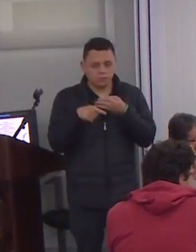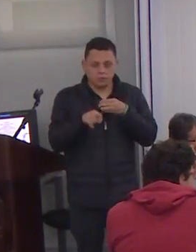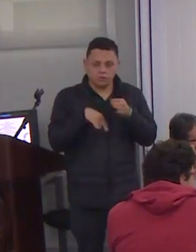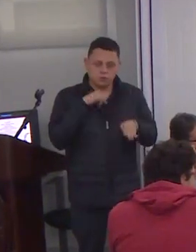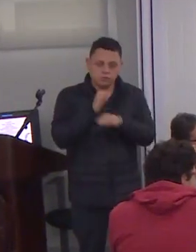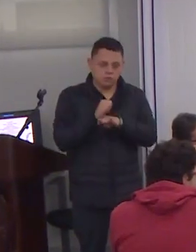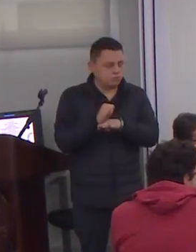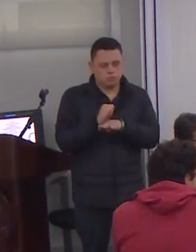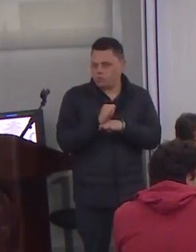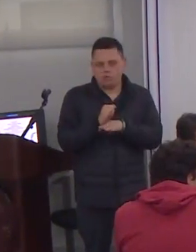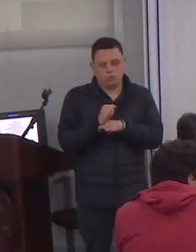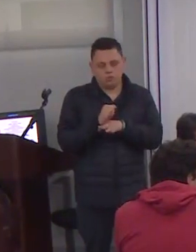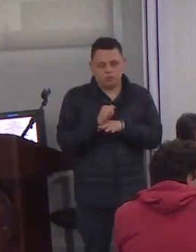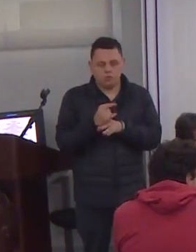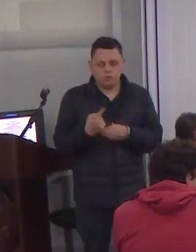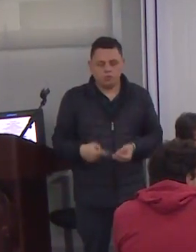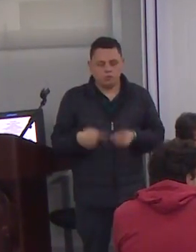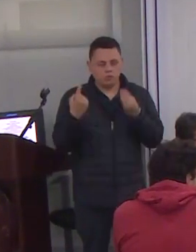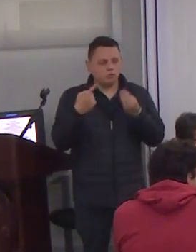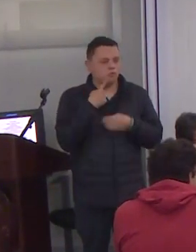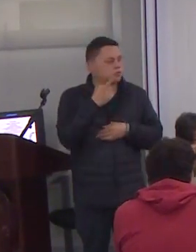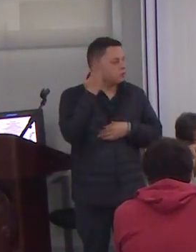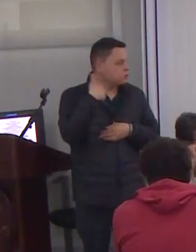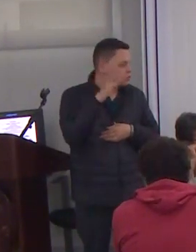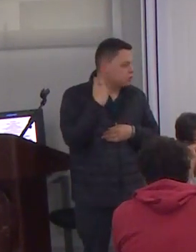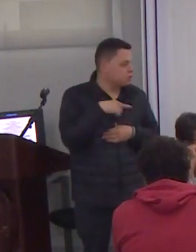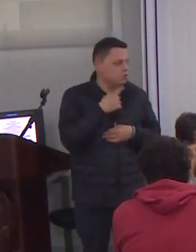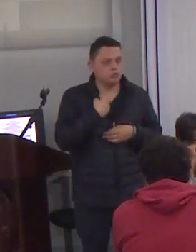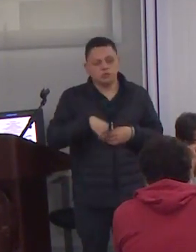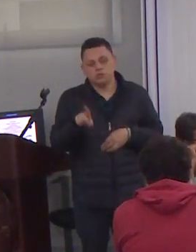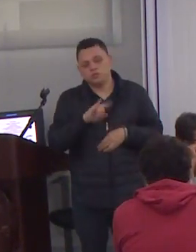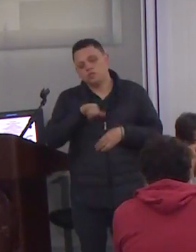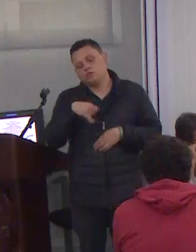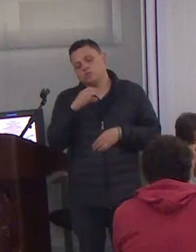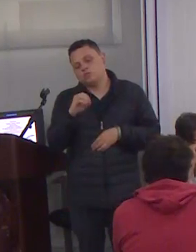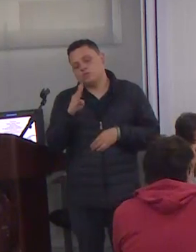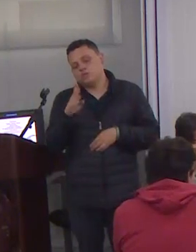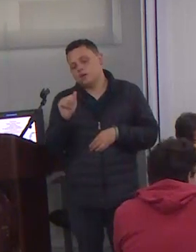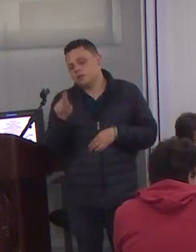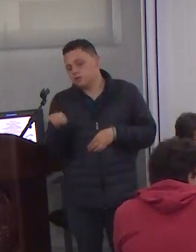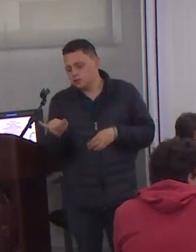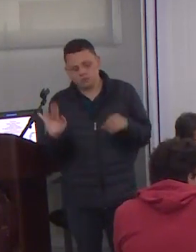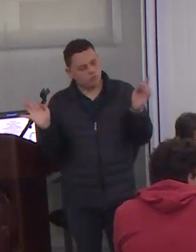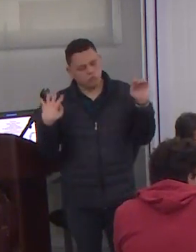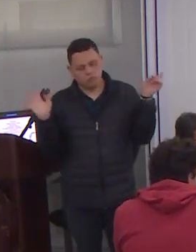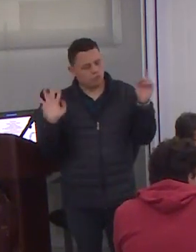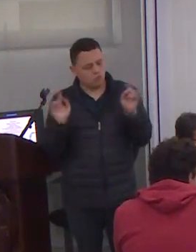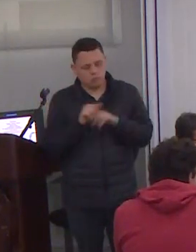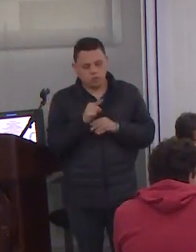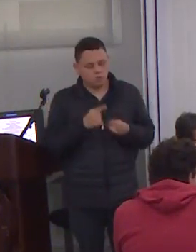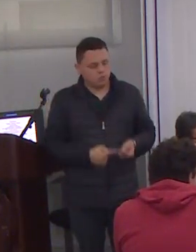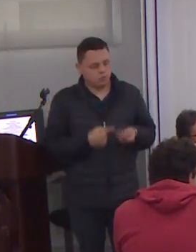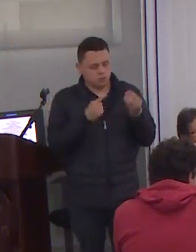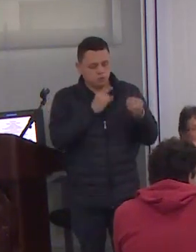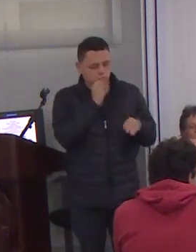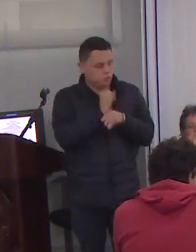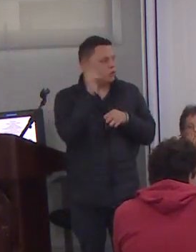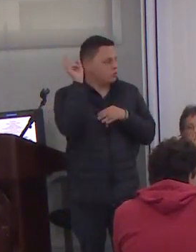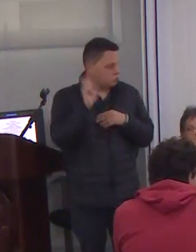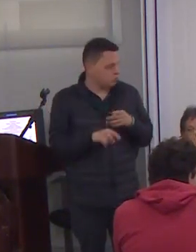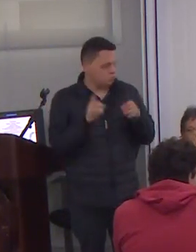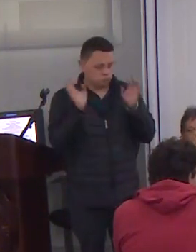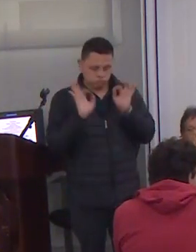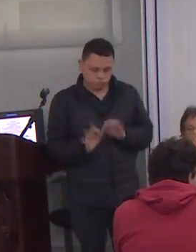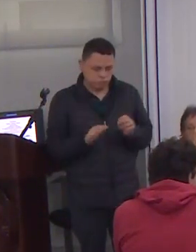institucional o sea no es la política de Libia no es la de Giovanni no es la de Jorge sino que es una política institucional y desde allí hay que